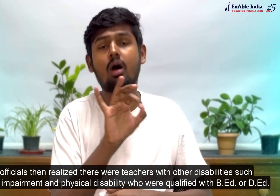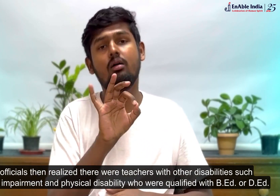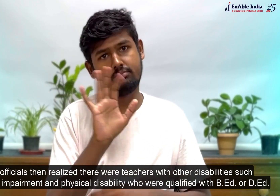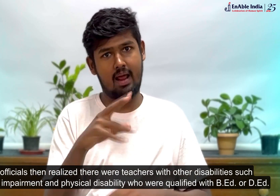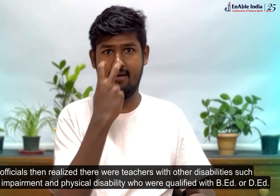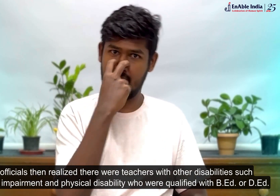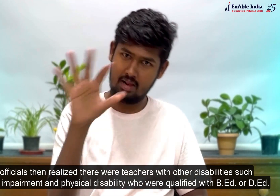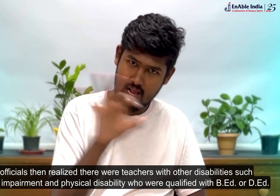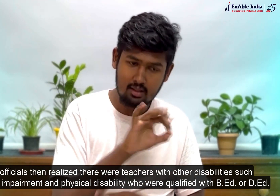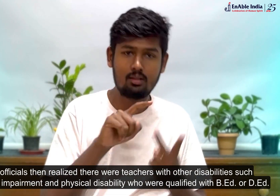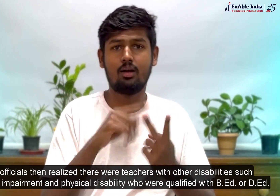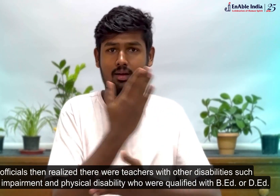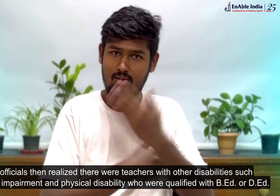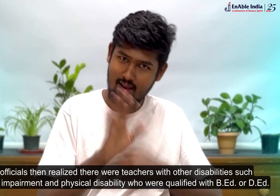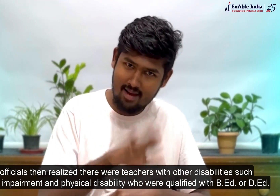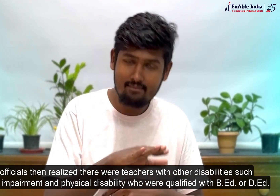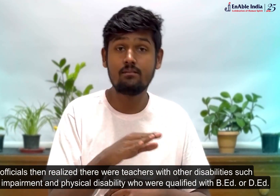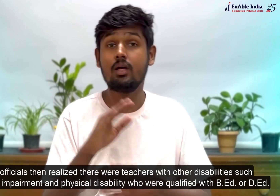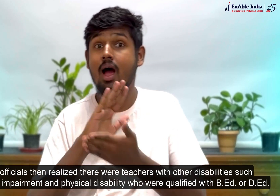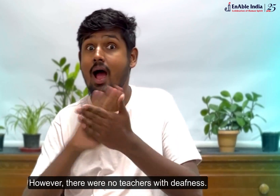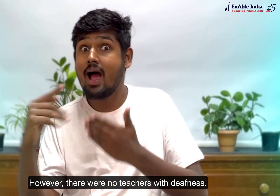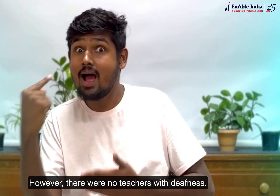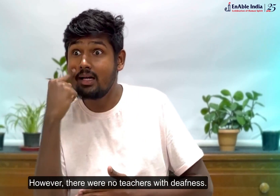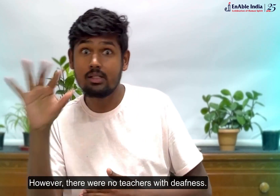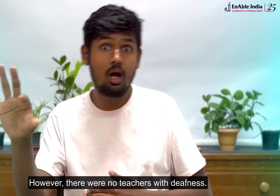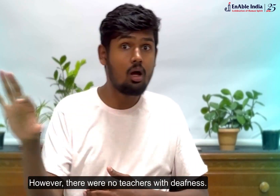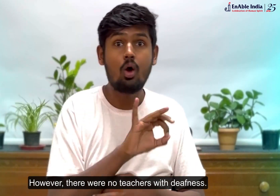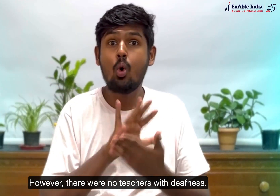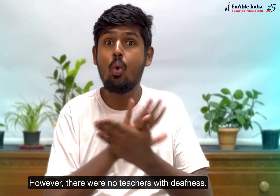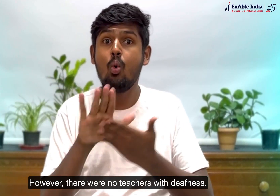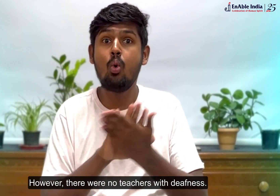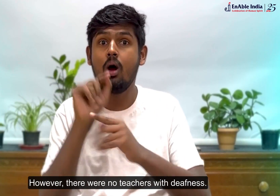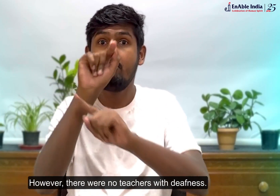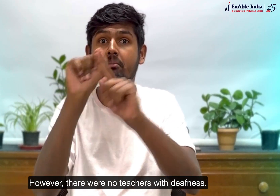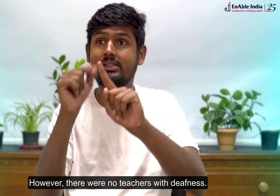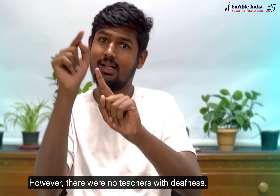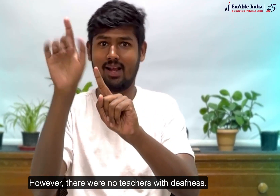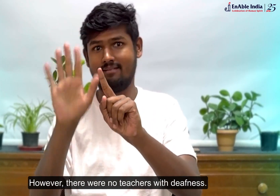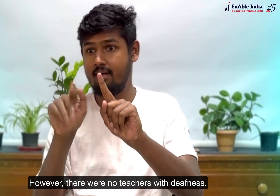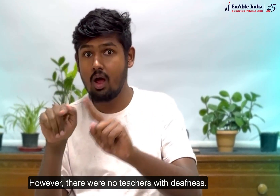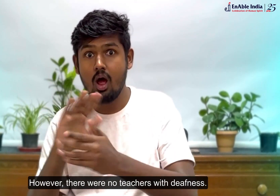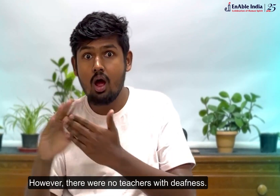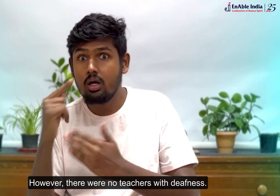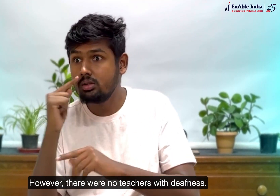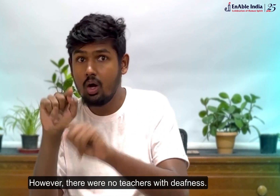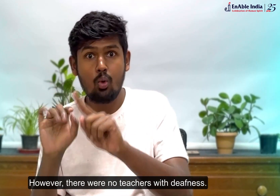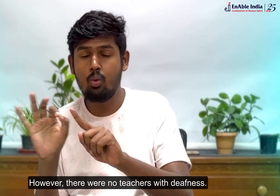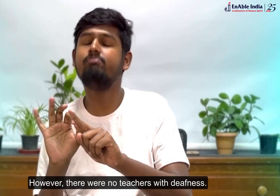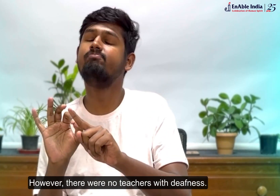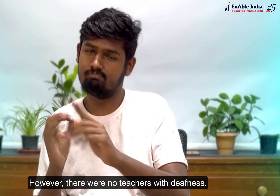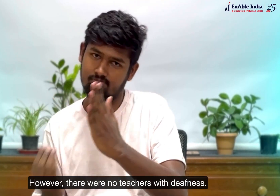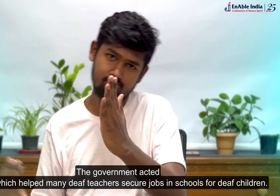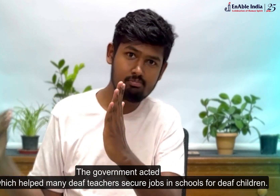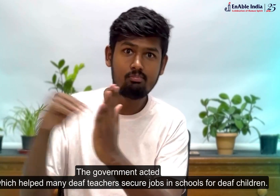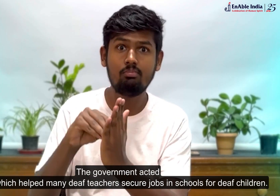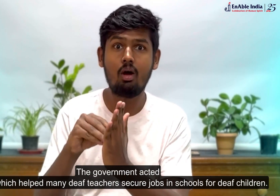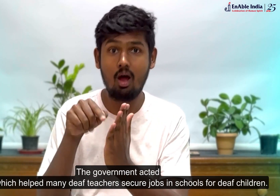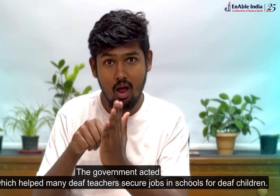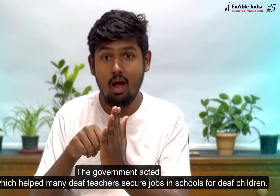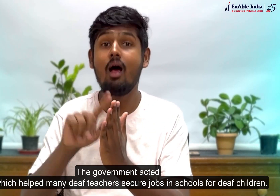थे जो बीएड या डीएड के साथ योग्य थे। हालांकि बहरेपन से पीड़ित कोई शिक्षक नहीं थे। सरकार